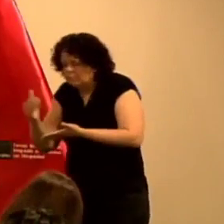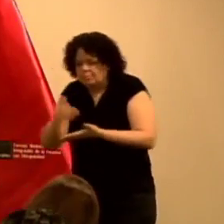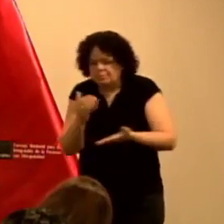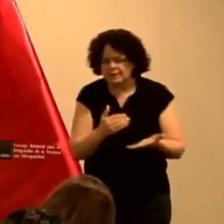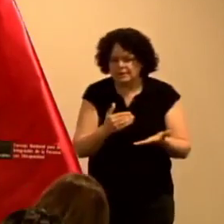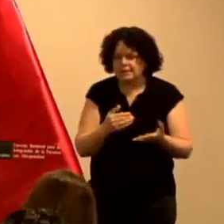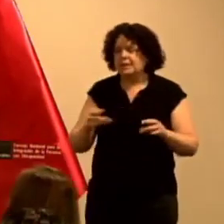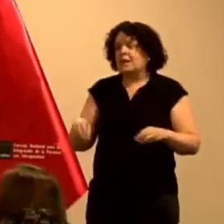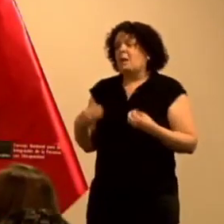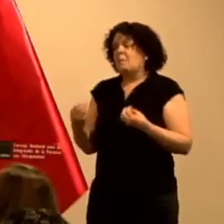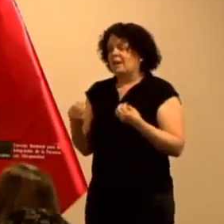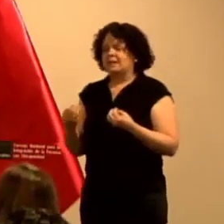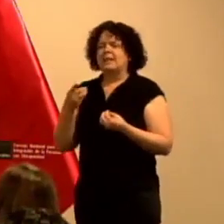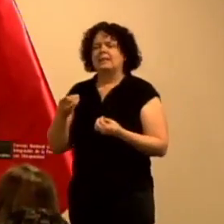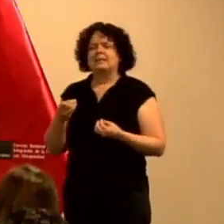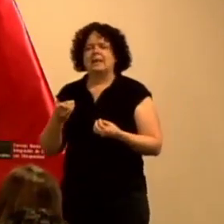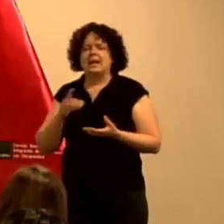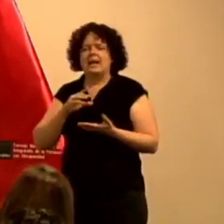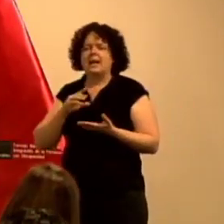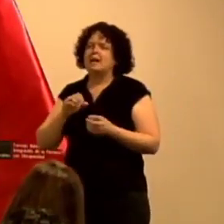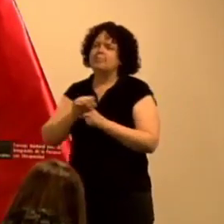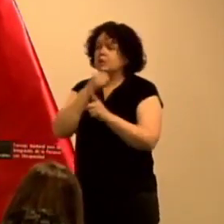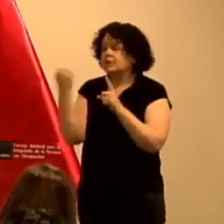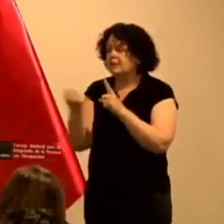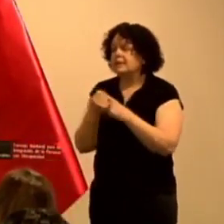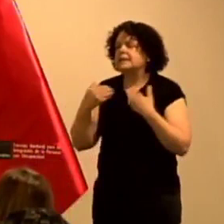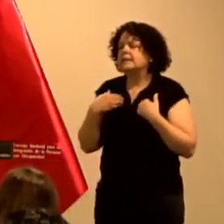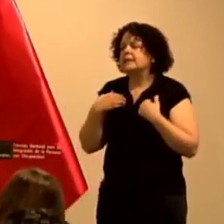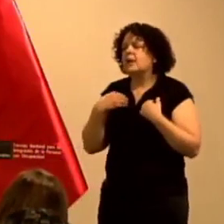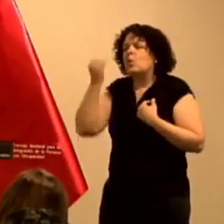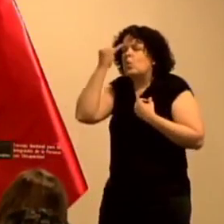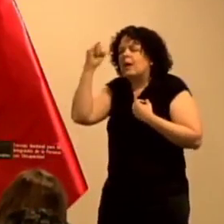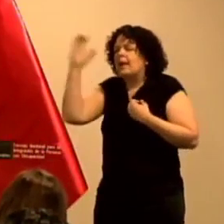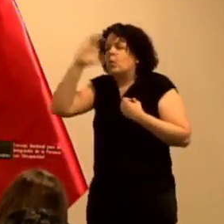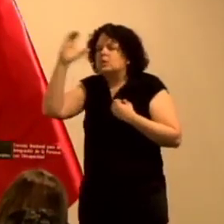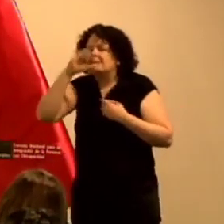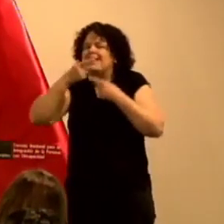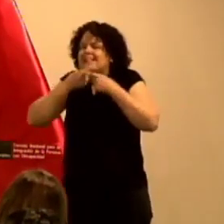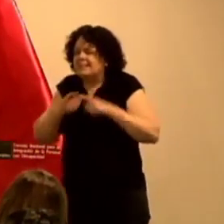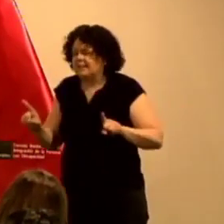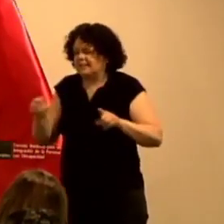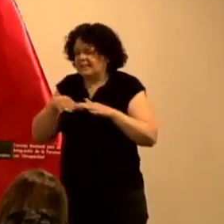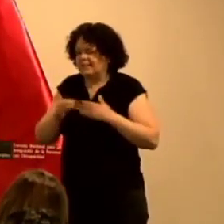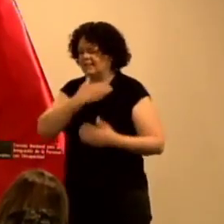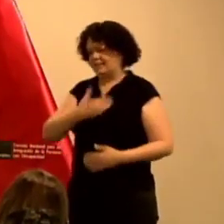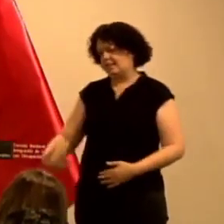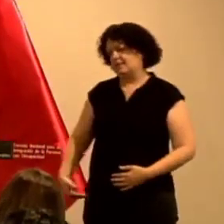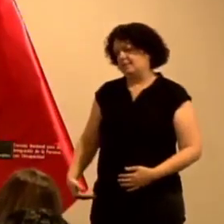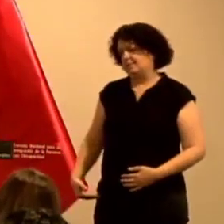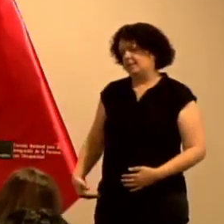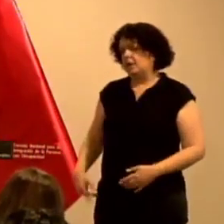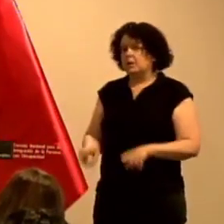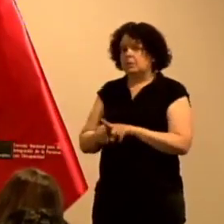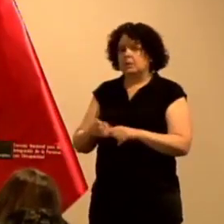eso ocurre que la sociedad civil en general, la sociedad, tiene una concepción distinta a la que tiene el Estado y en el Estado mismo hay diferentes